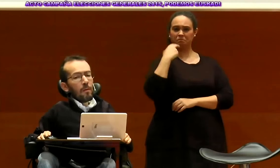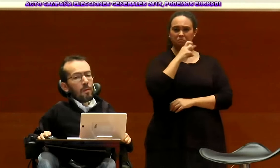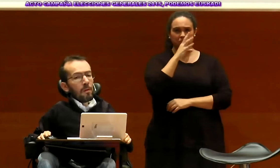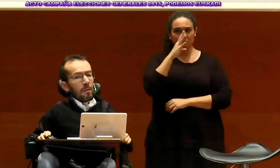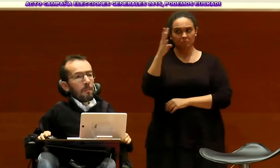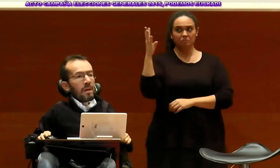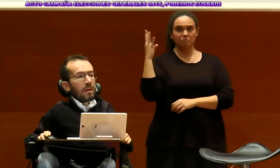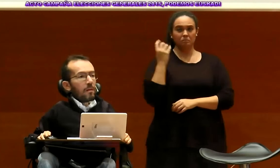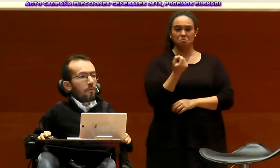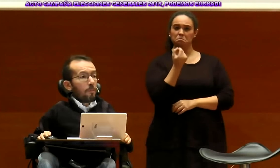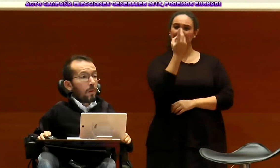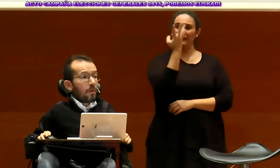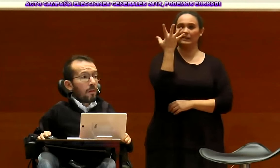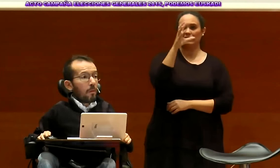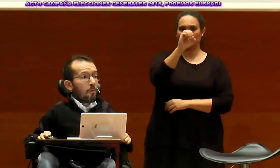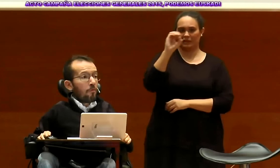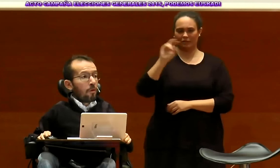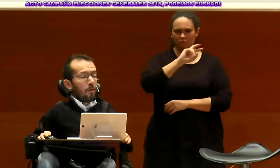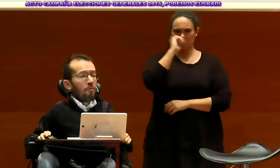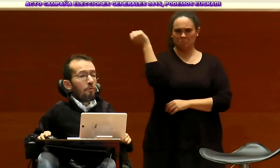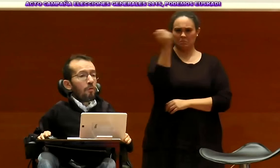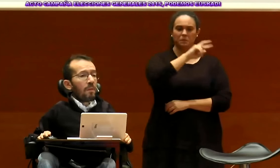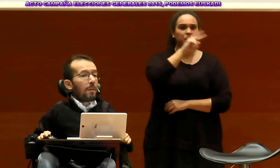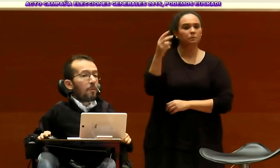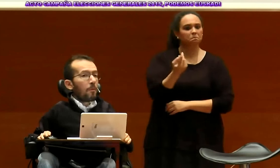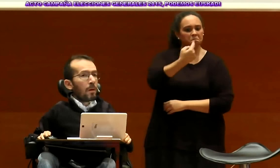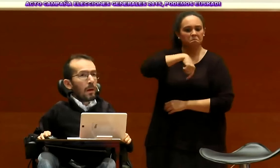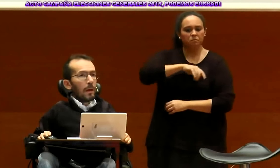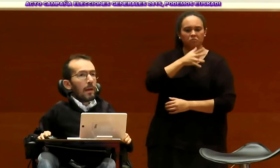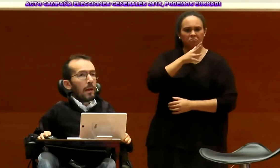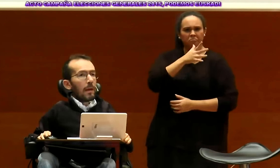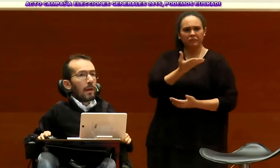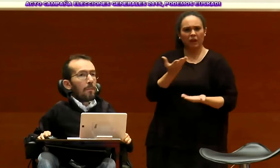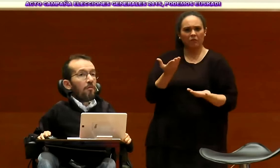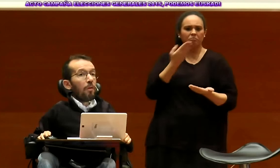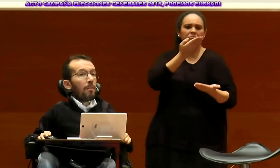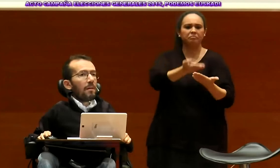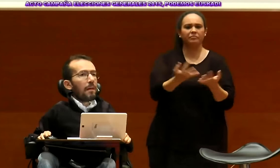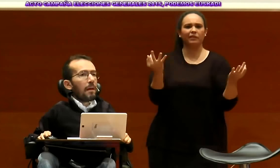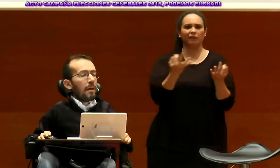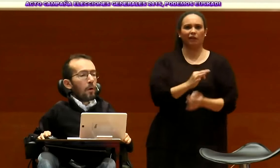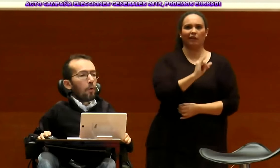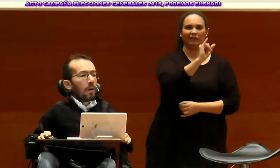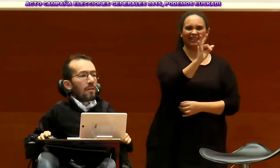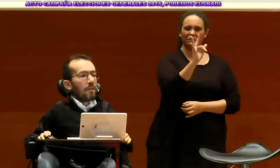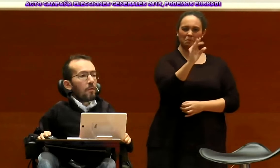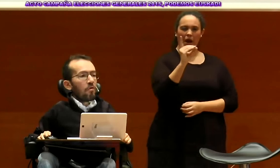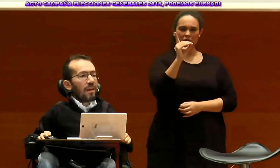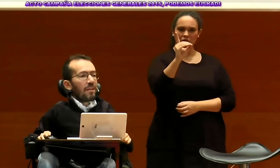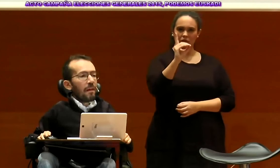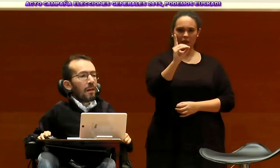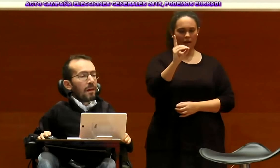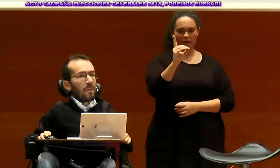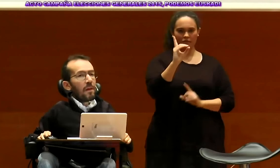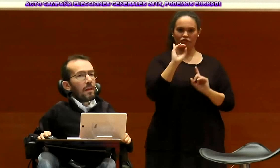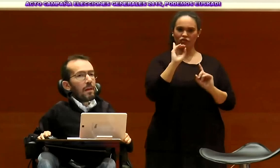recortado 1.500 millones de euros, nosotros decimos que la inversión en I+D no tiene